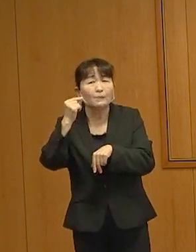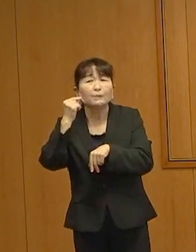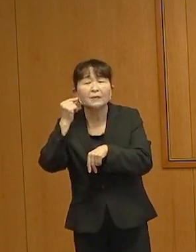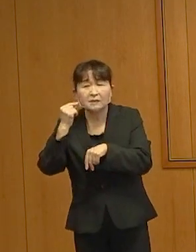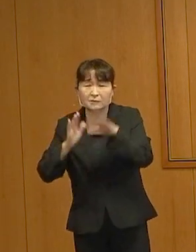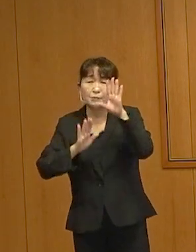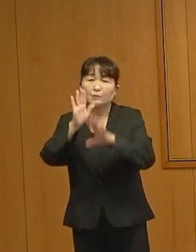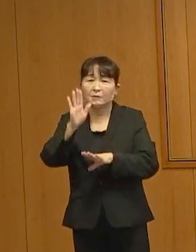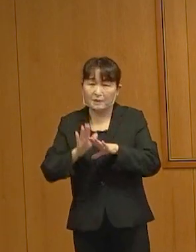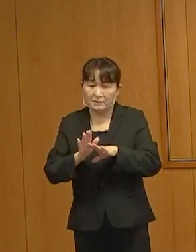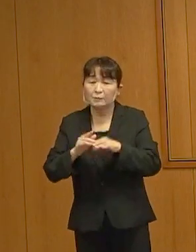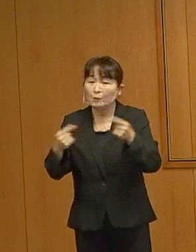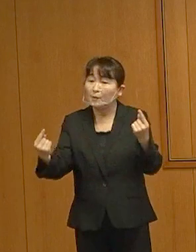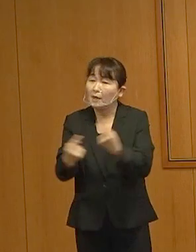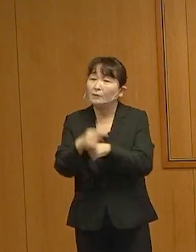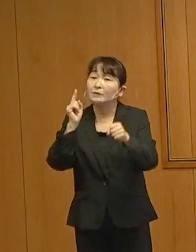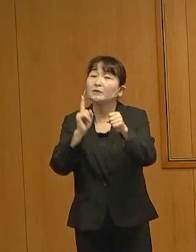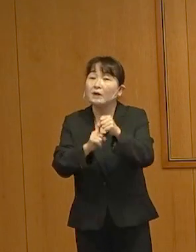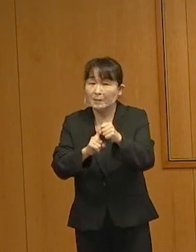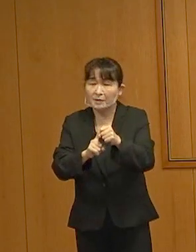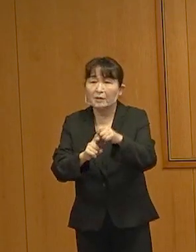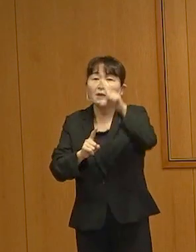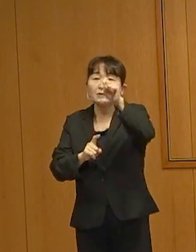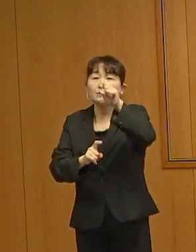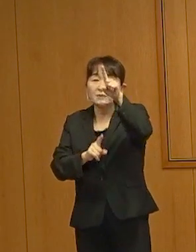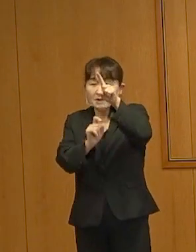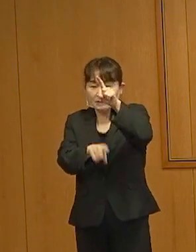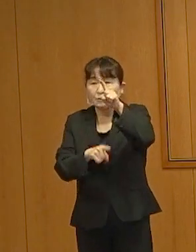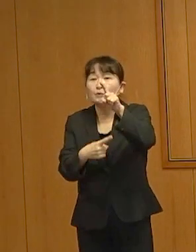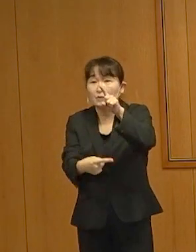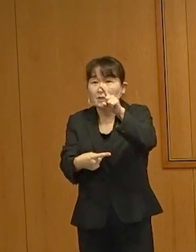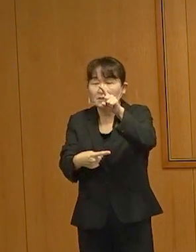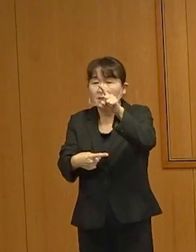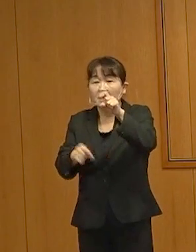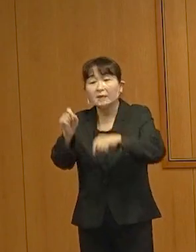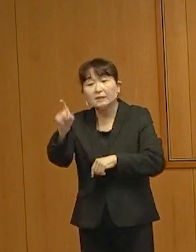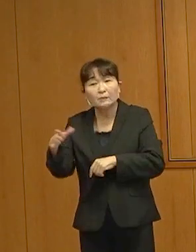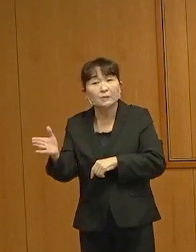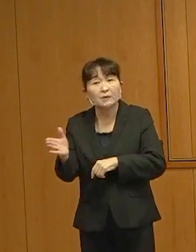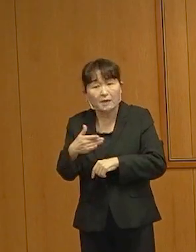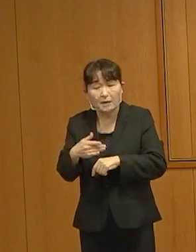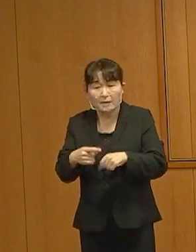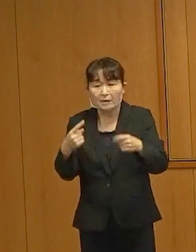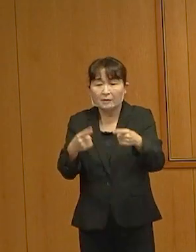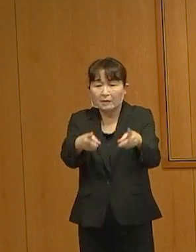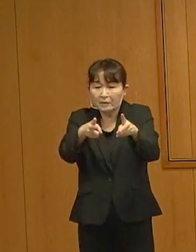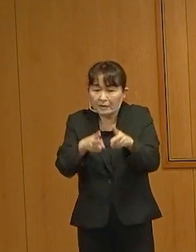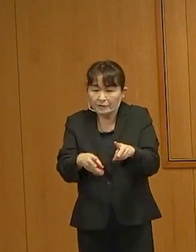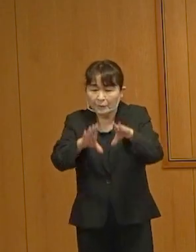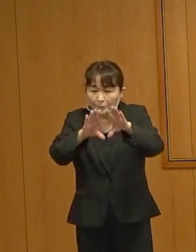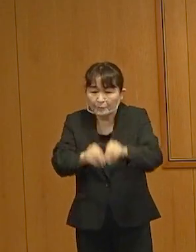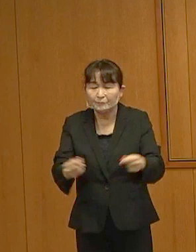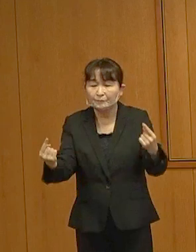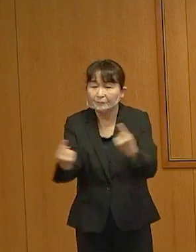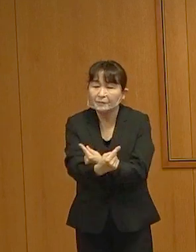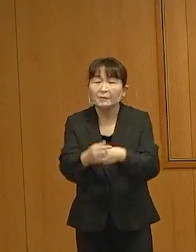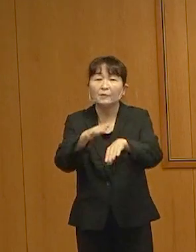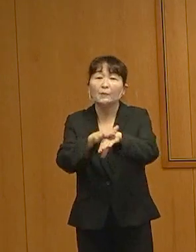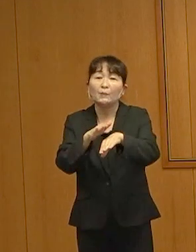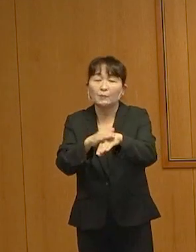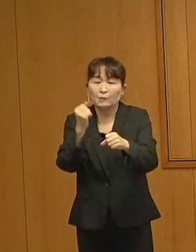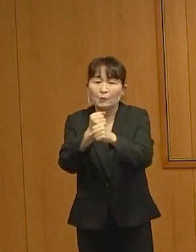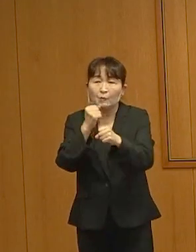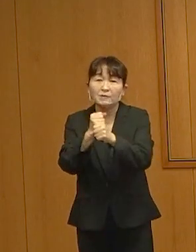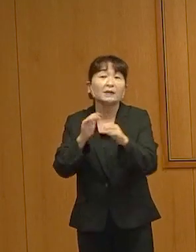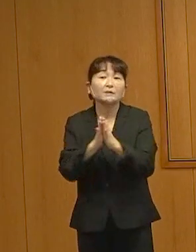、これを改善するために11月1日月曜日より架け替え工事を開始するということになりました